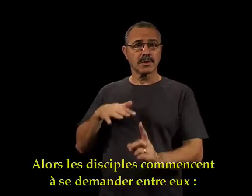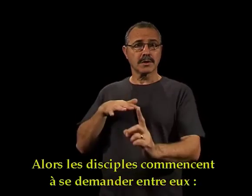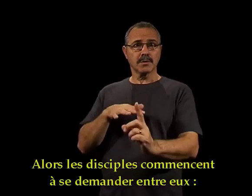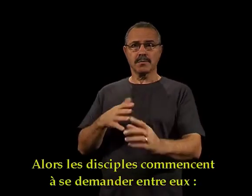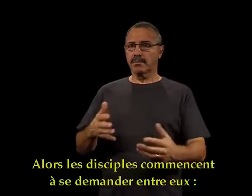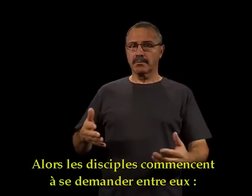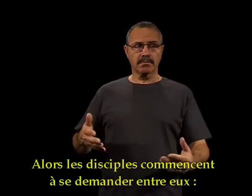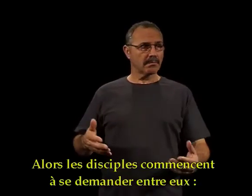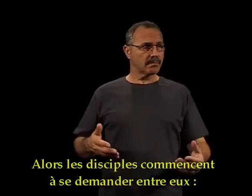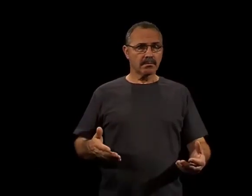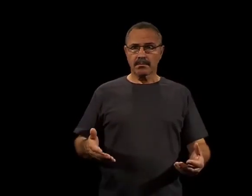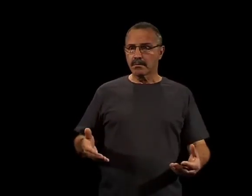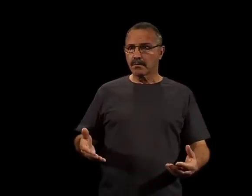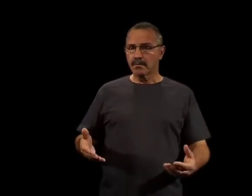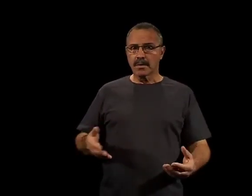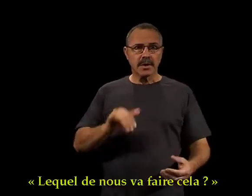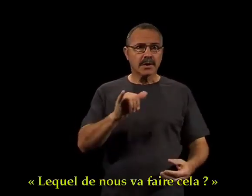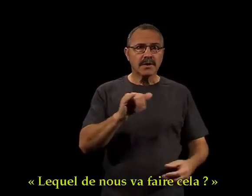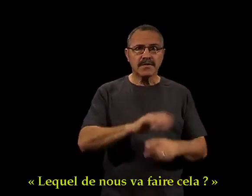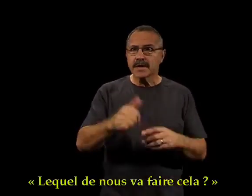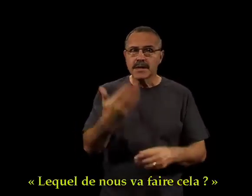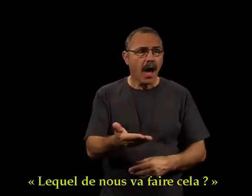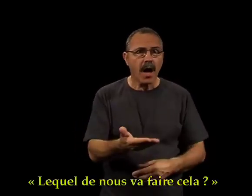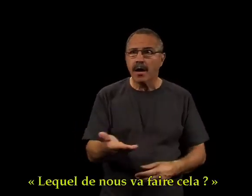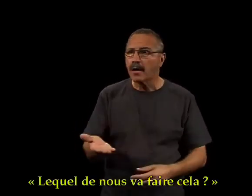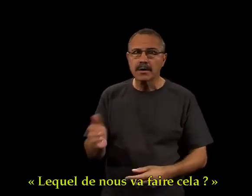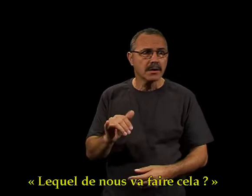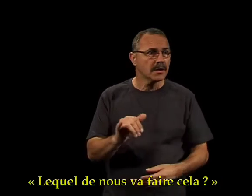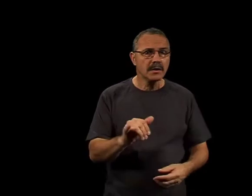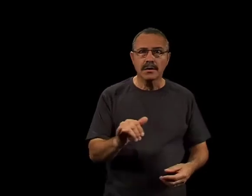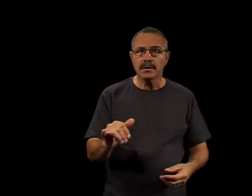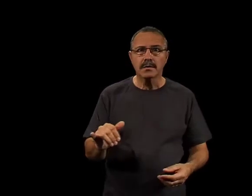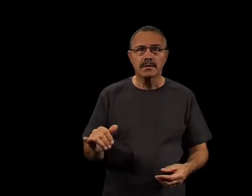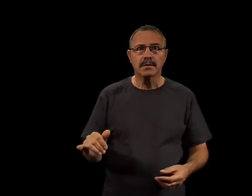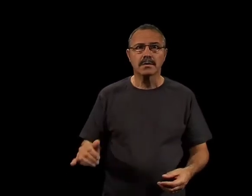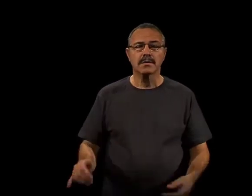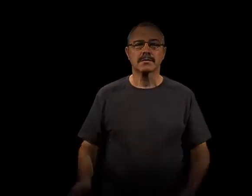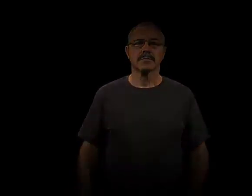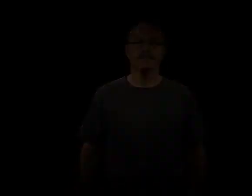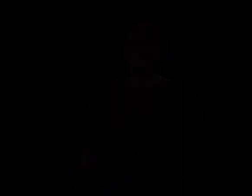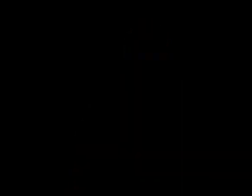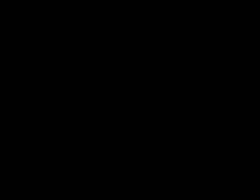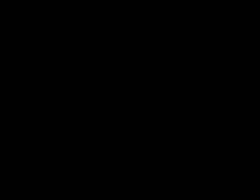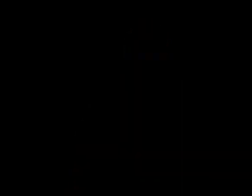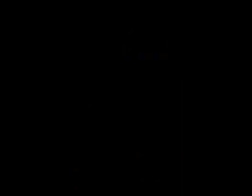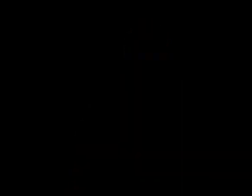Alors les disciples commencent à se demander entre eux : lequel de nous va faire cela ?